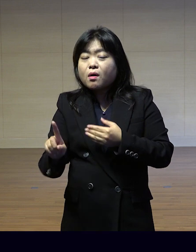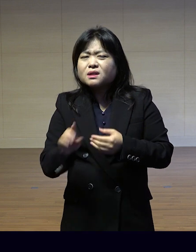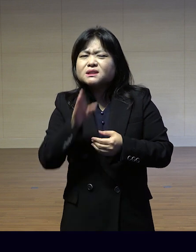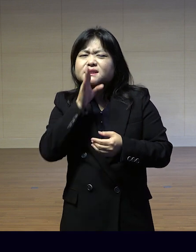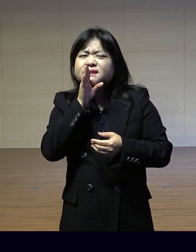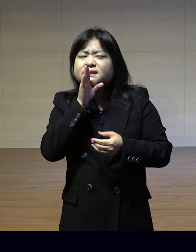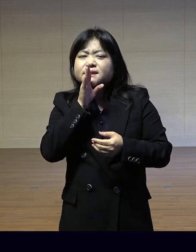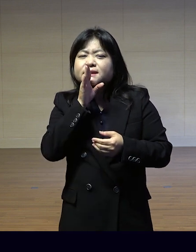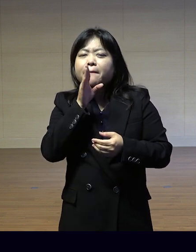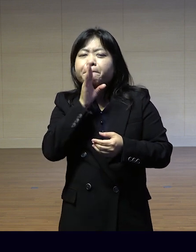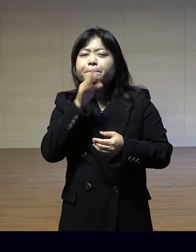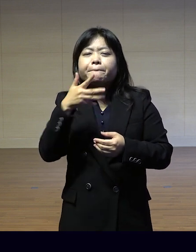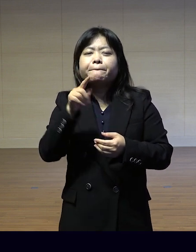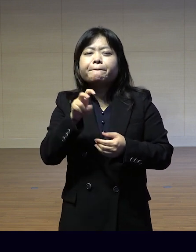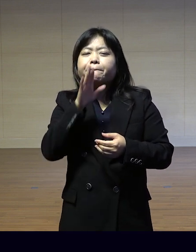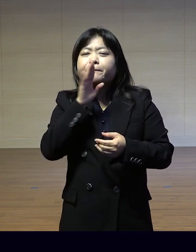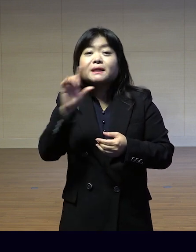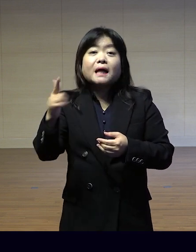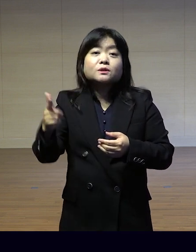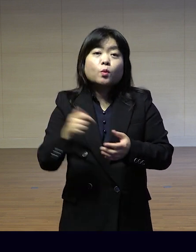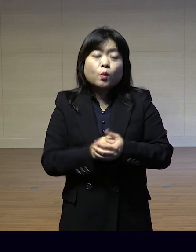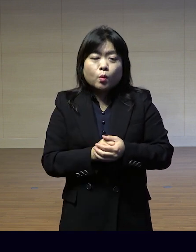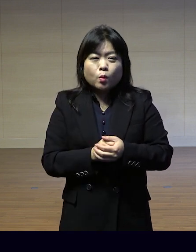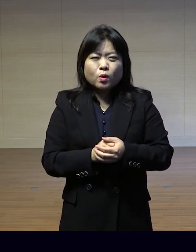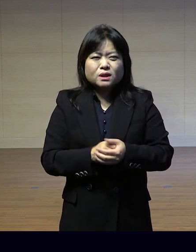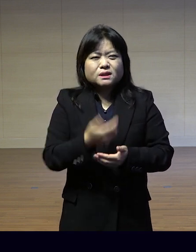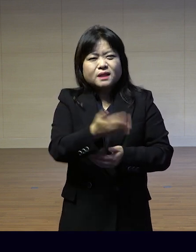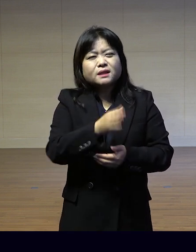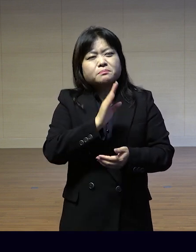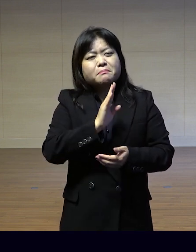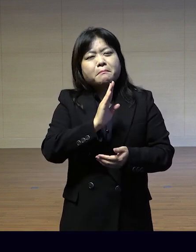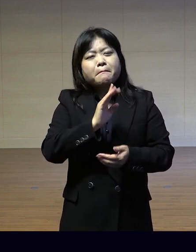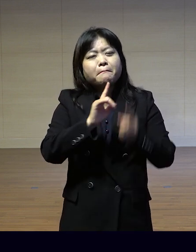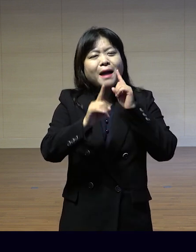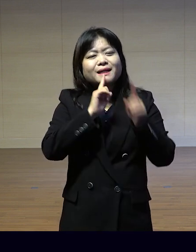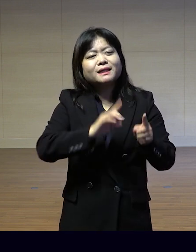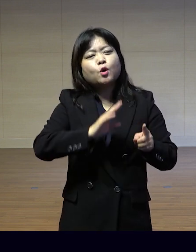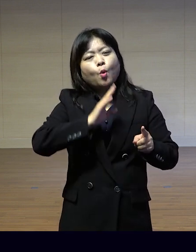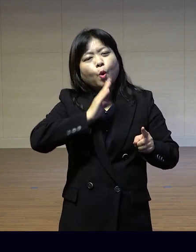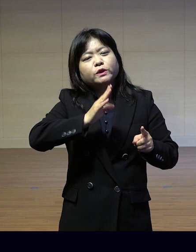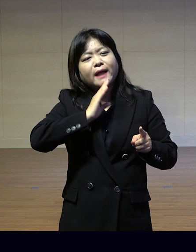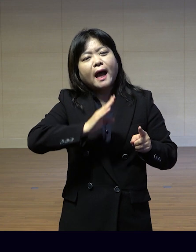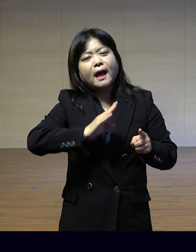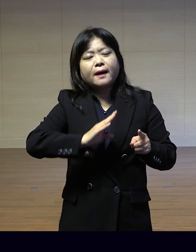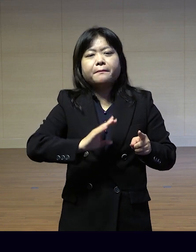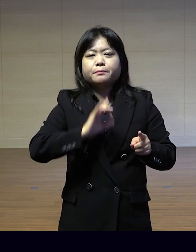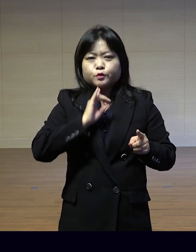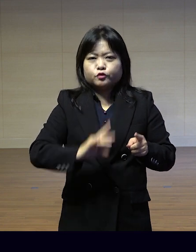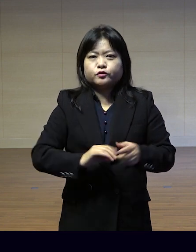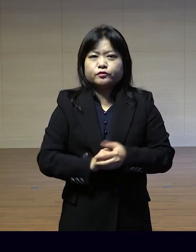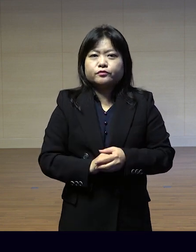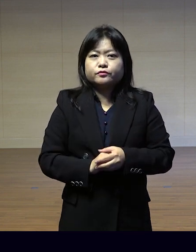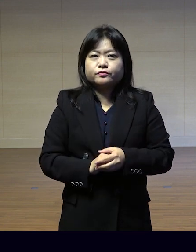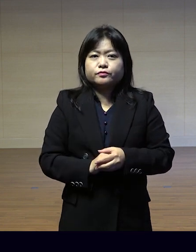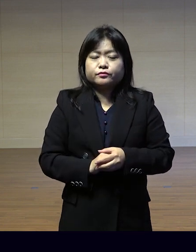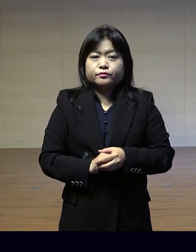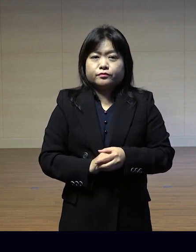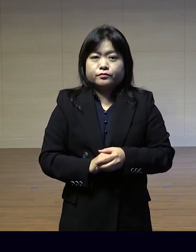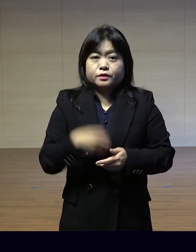트루스는 아니고요. 리히틱 당신 말이 옳습니다. 그렇게 얘기를 할 수 있습니다.